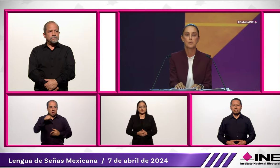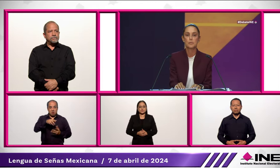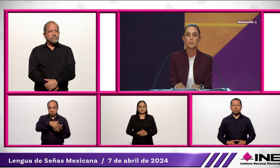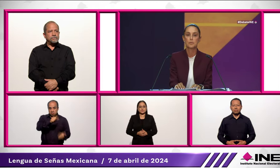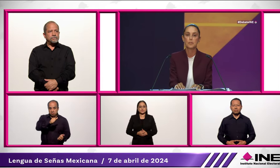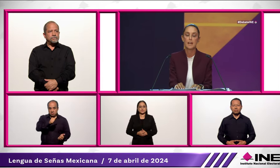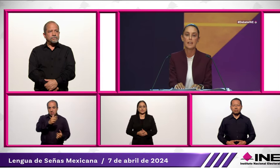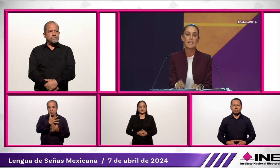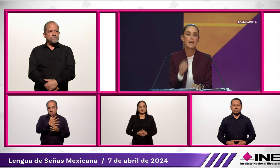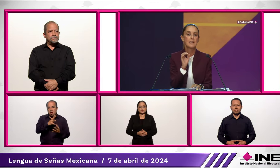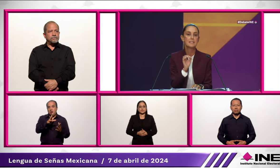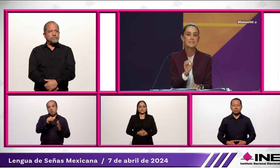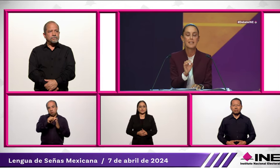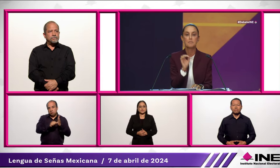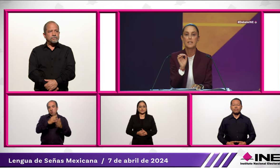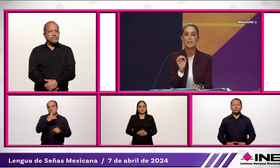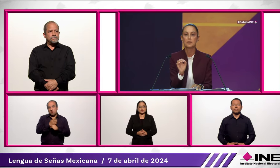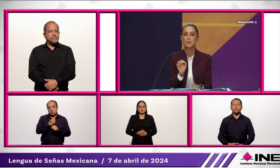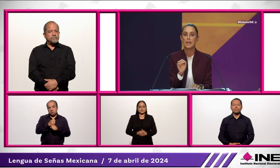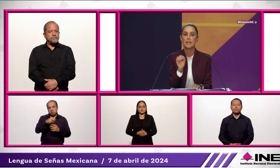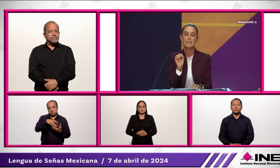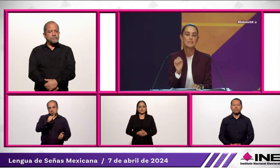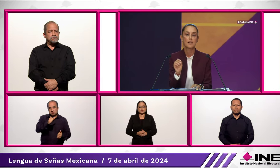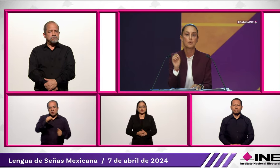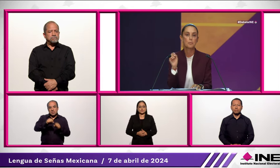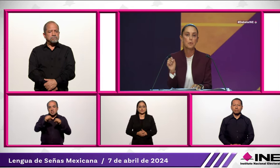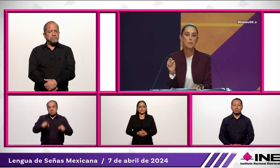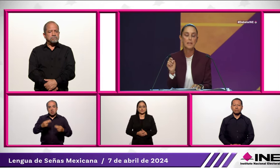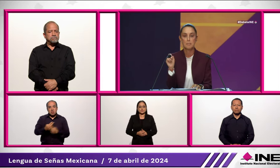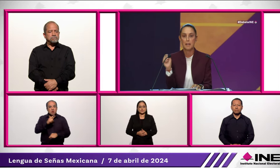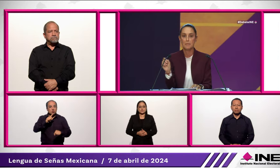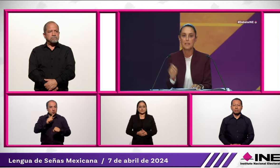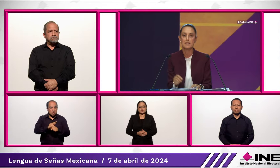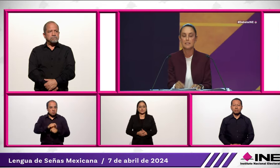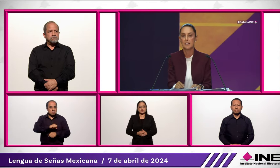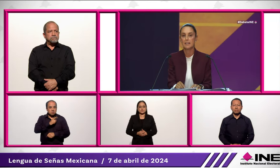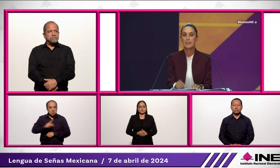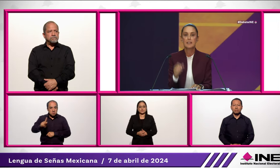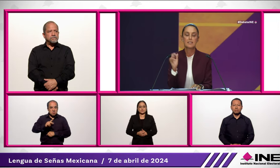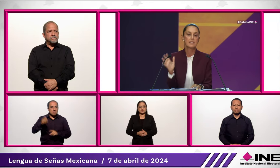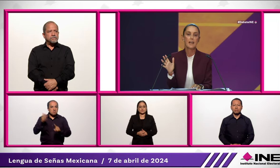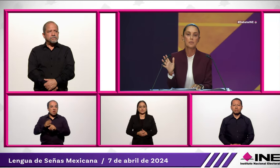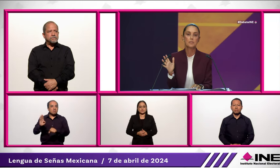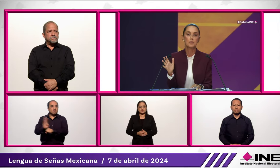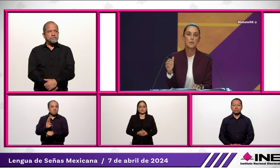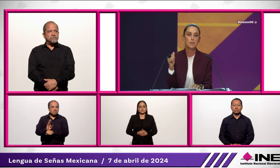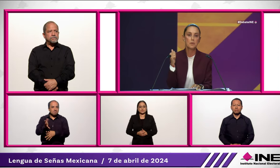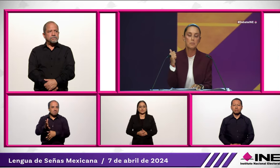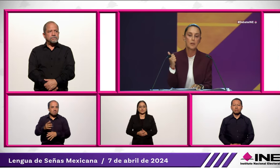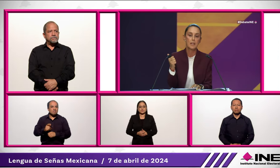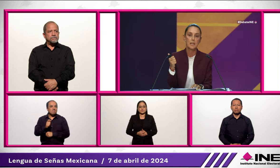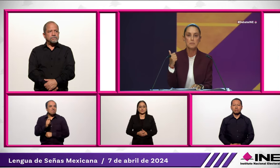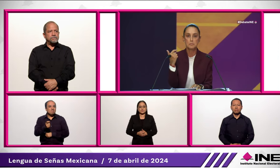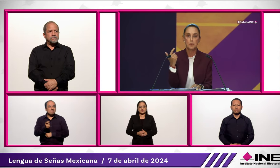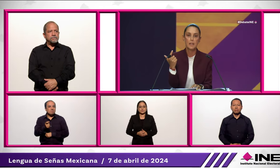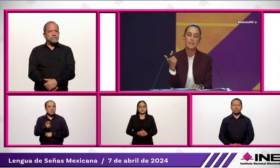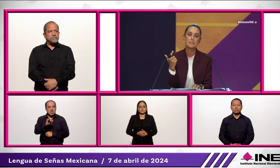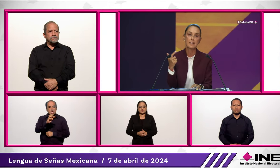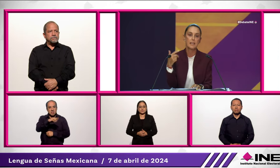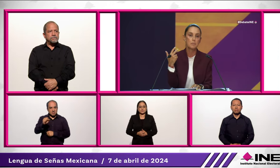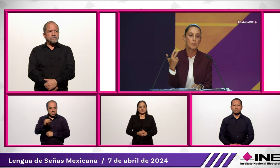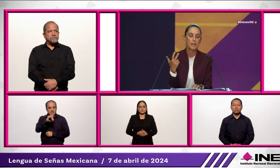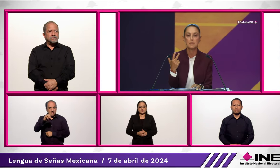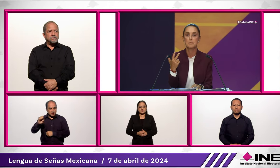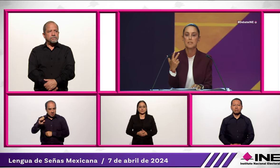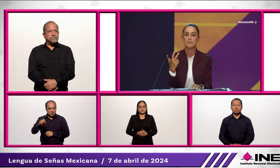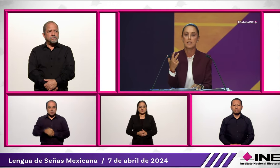en el 4º Constitucional, el Sistema Nacional de Salud Pública para el Bienestar, que está constituido por el IMSS, por el